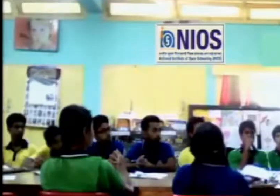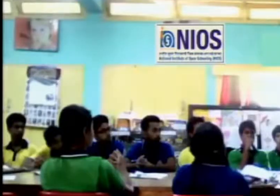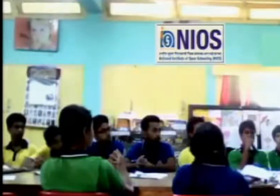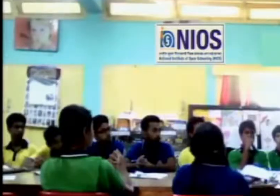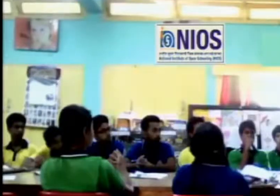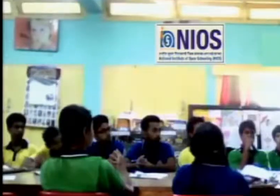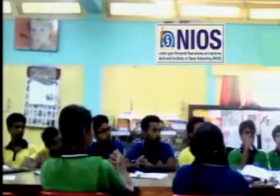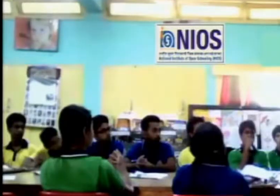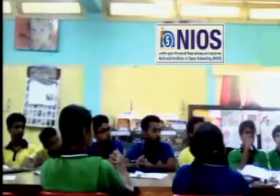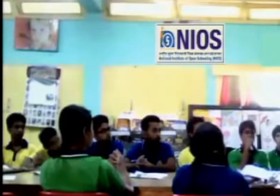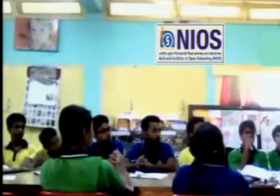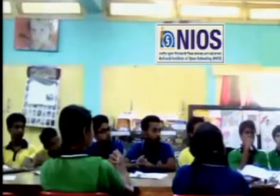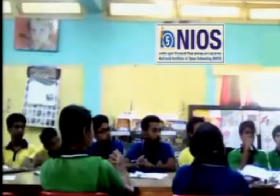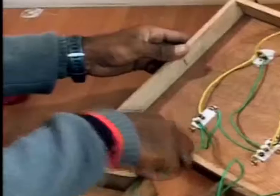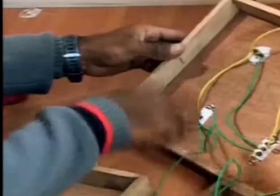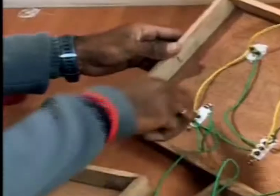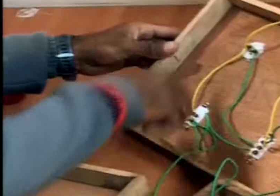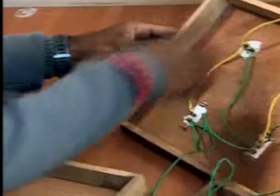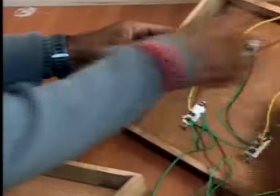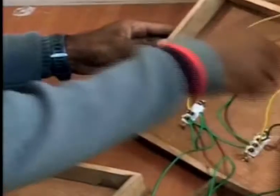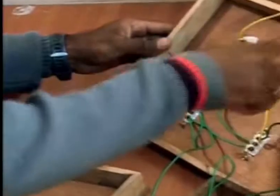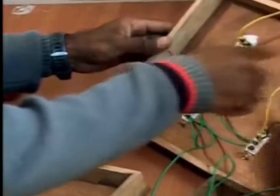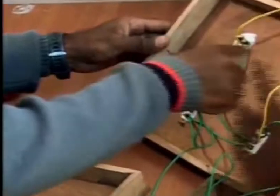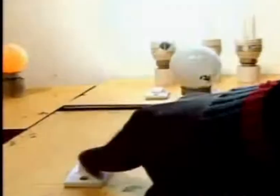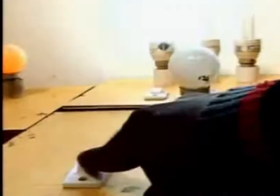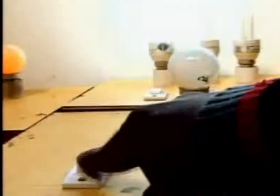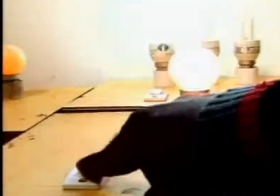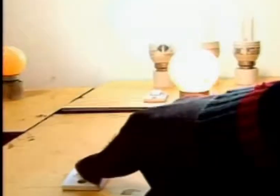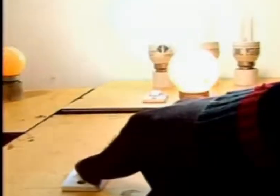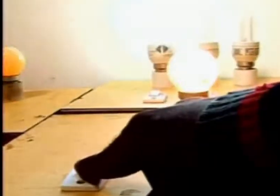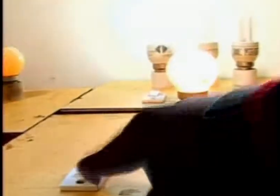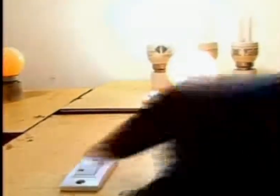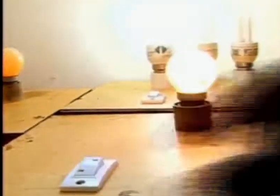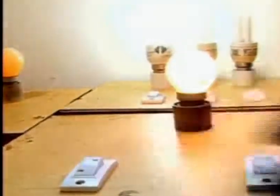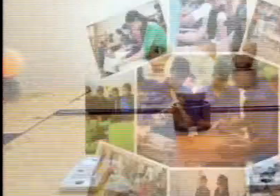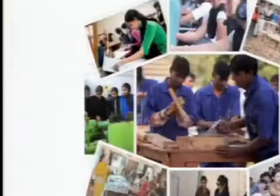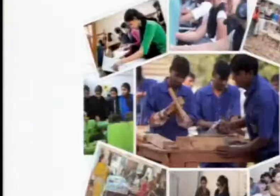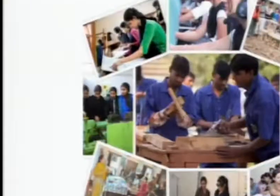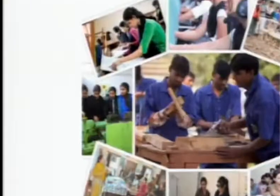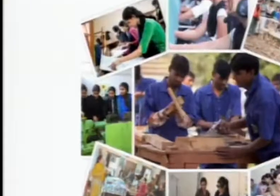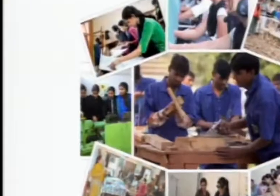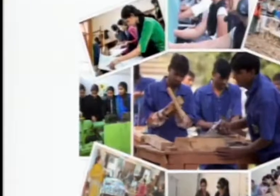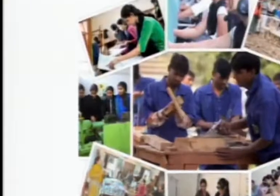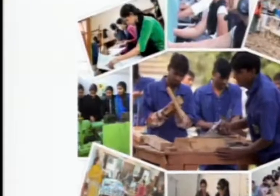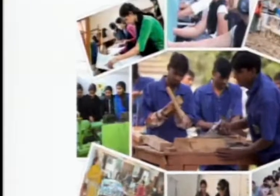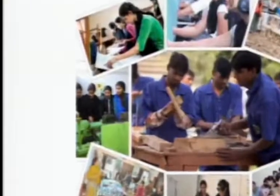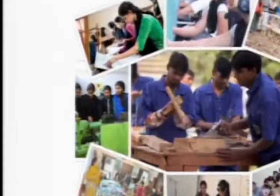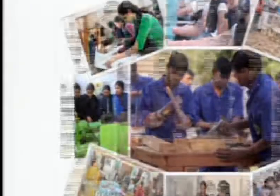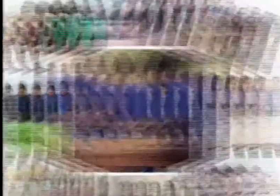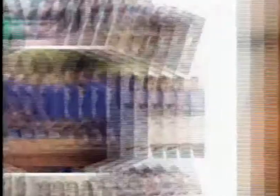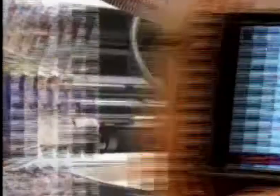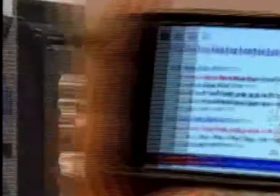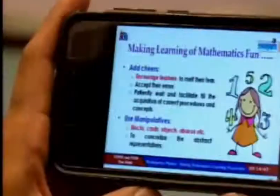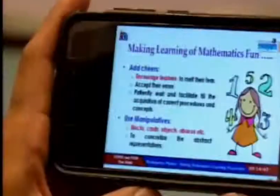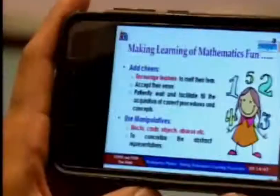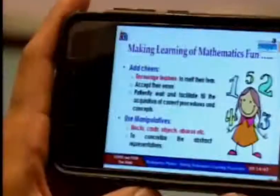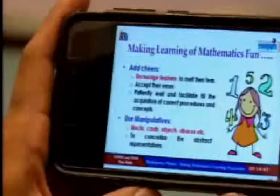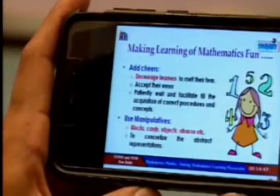स्वयं चुने जीवन ये प्रकाशित करने राहों को आलोकित करने